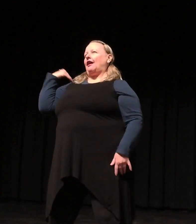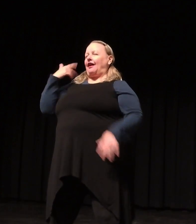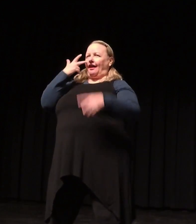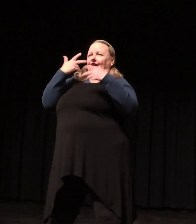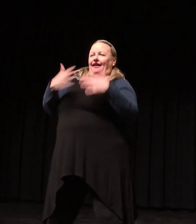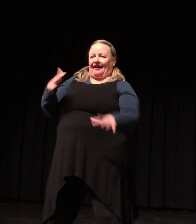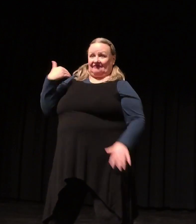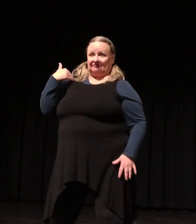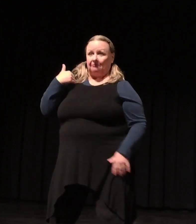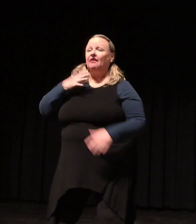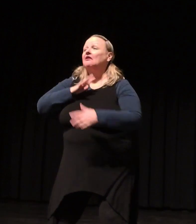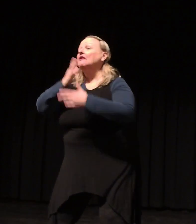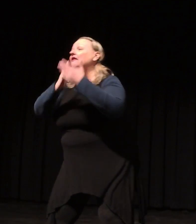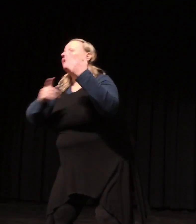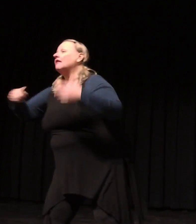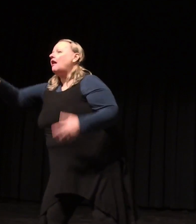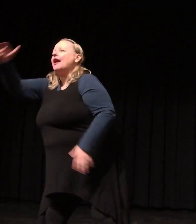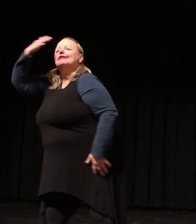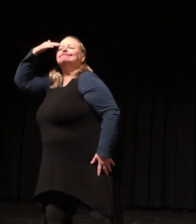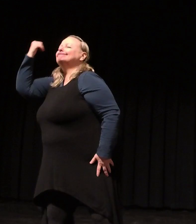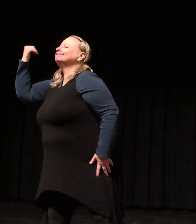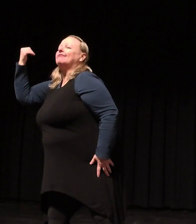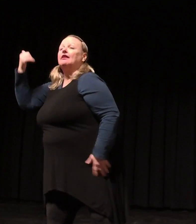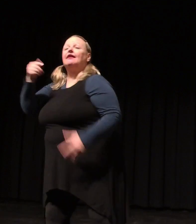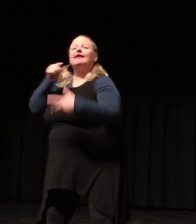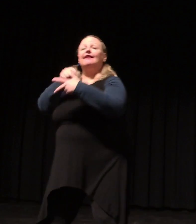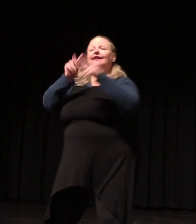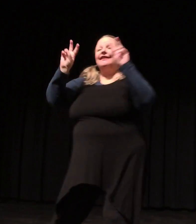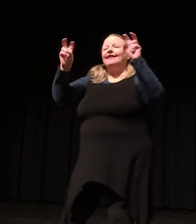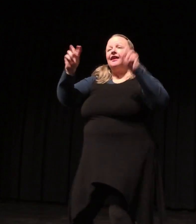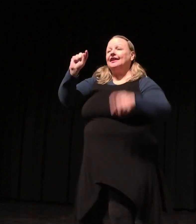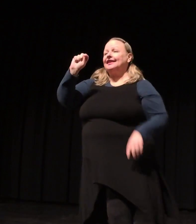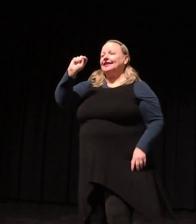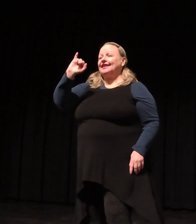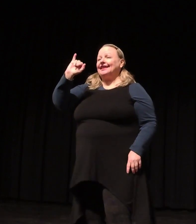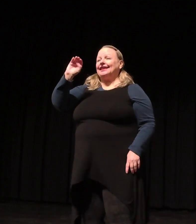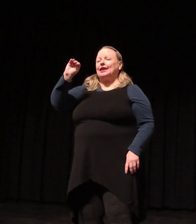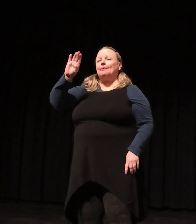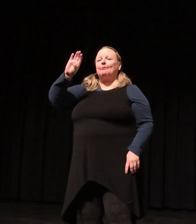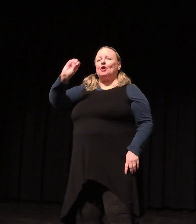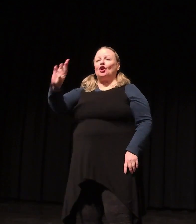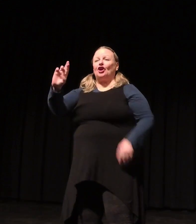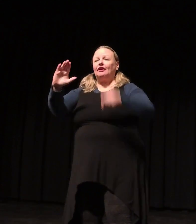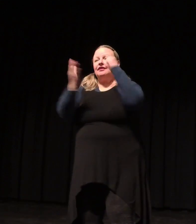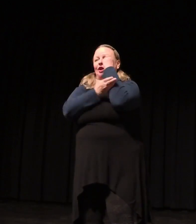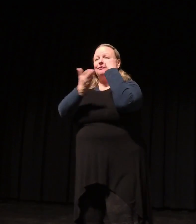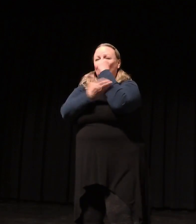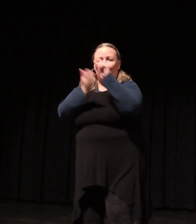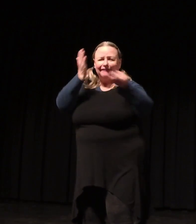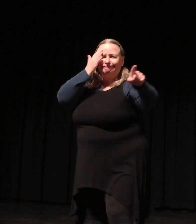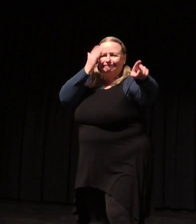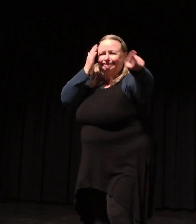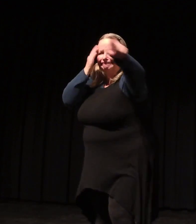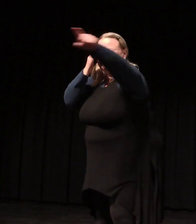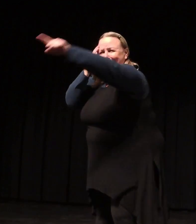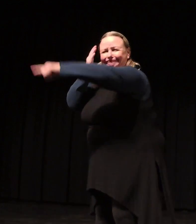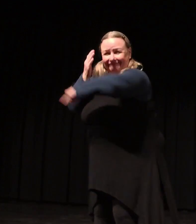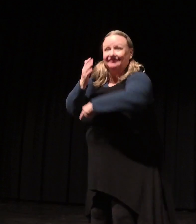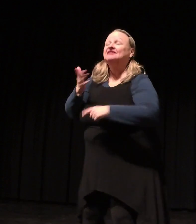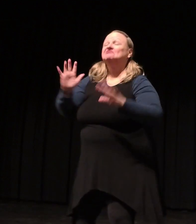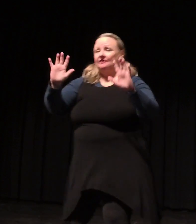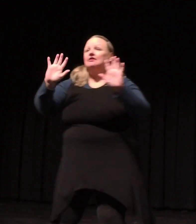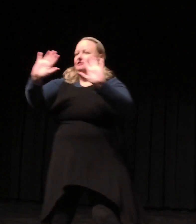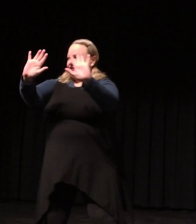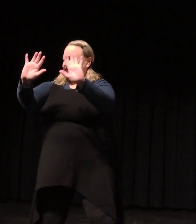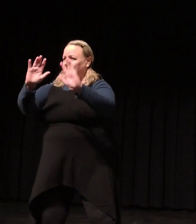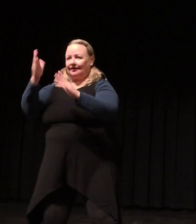êtes tannés de l'entendre ou de la voir. Mais je pense que les autres, ils ne la connaissent pas. L'histoire, elle s'appelle Timber. Vous